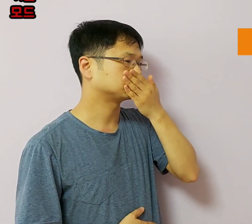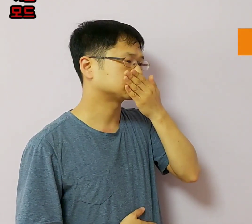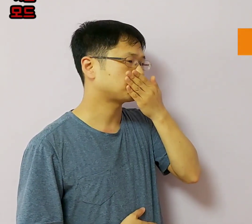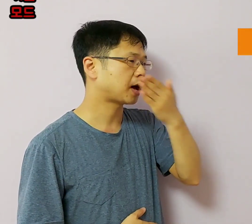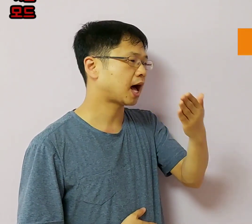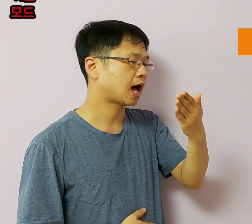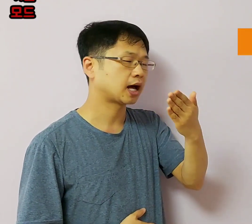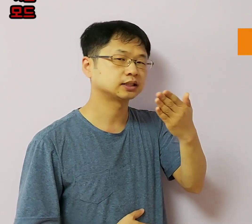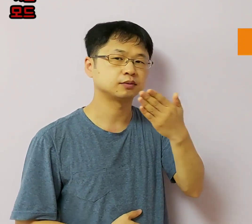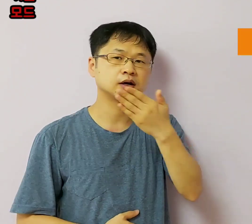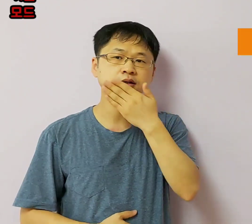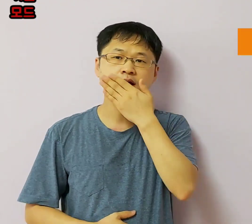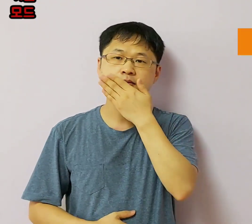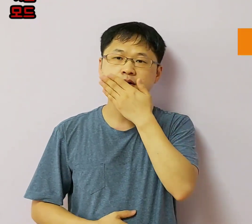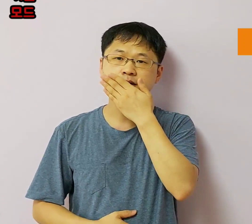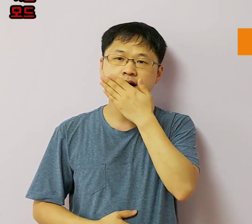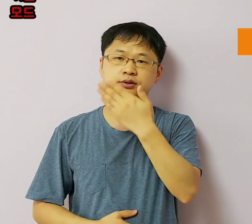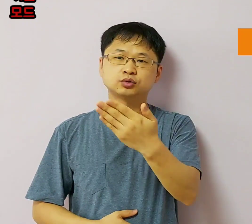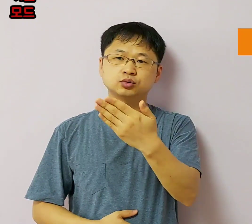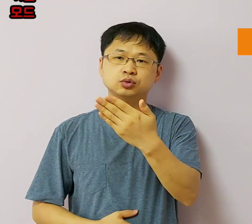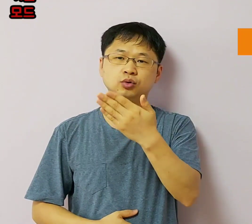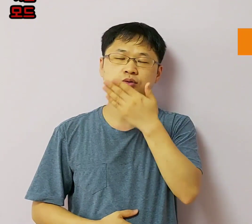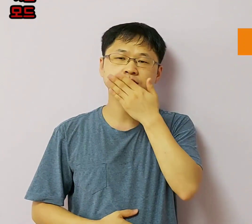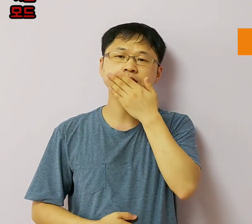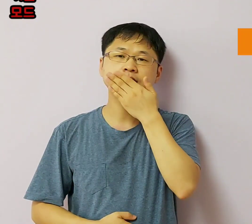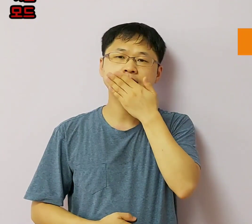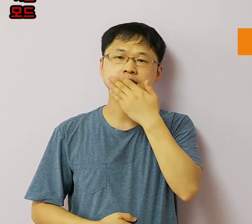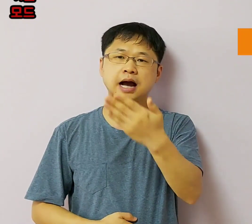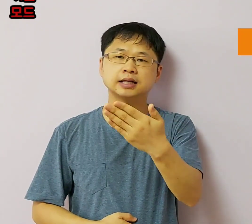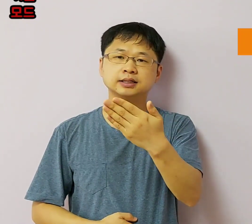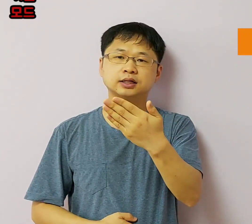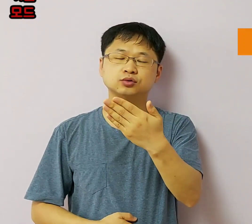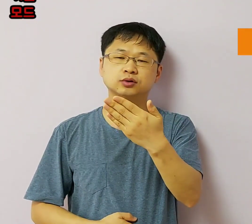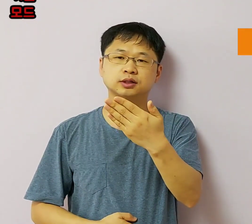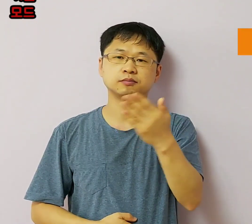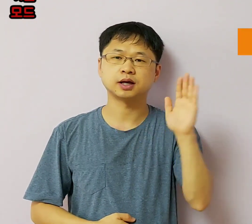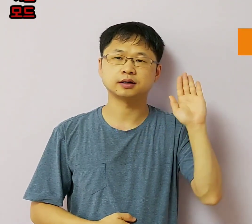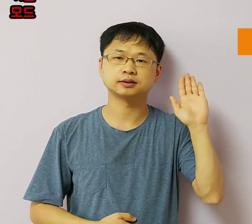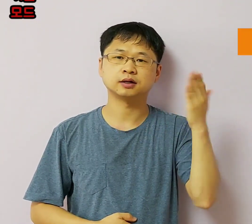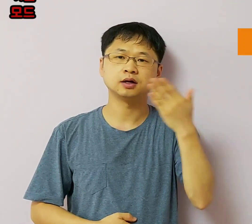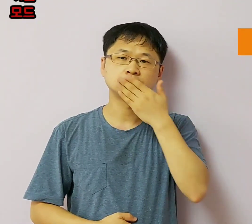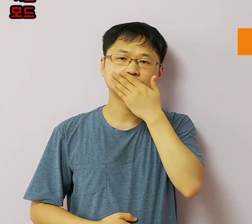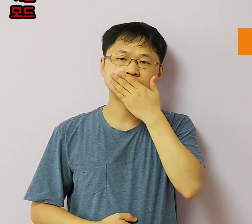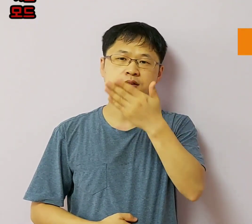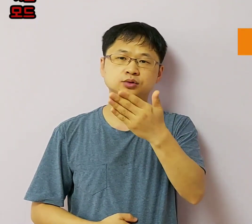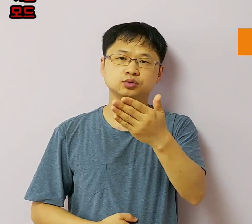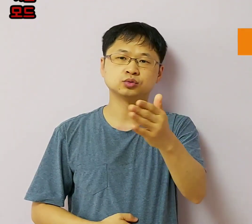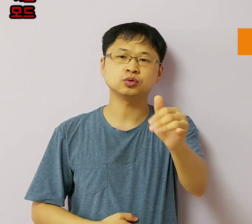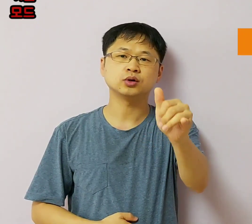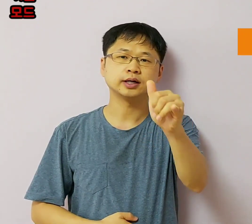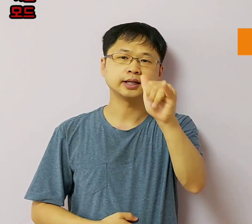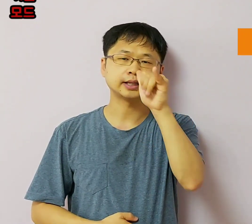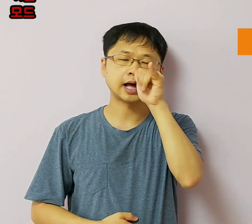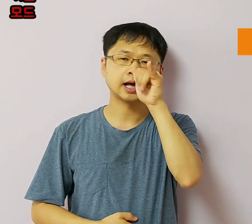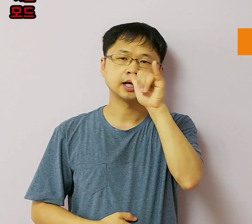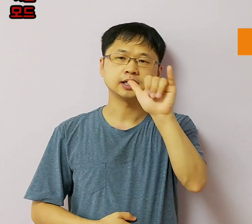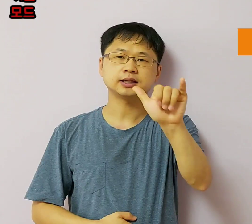주시면서 파 하시면 뭐뭐 할 수 혹은 가능이라는 수어가 됩니다. 그래서 될 수 있다.